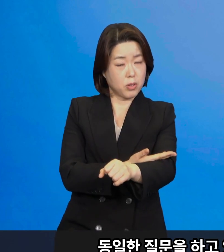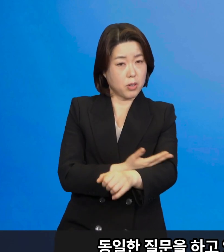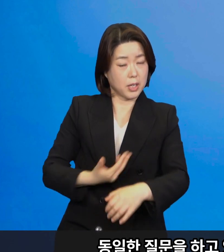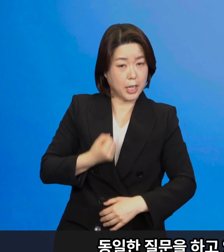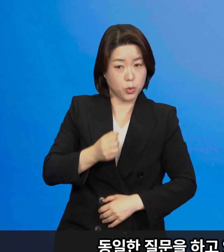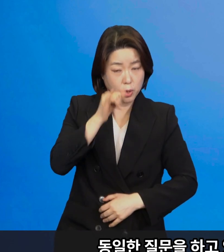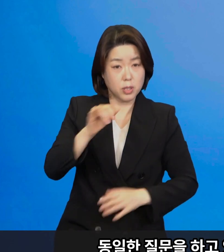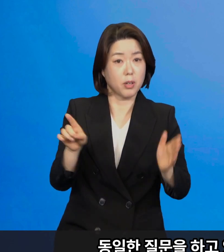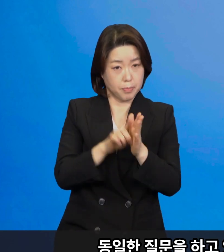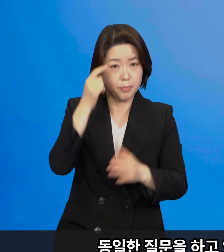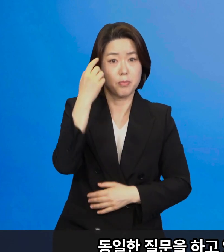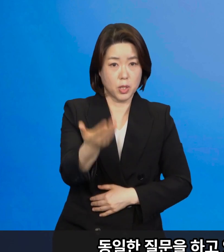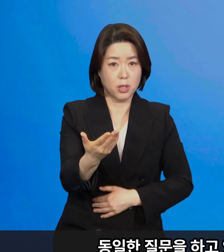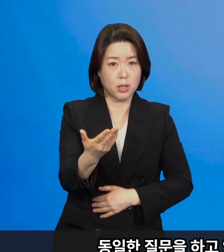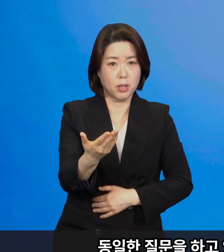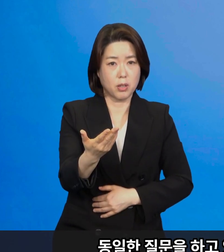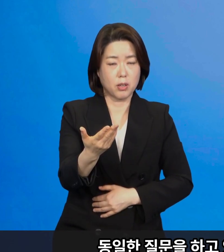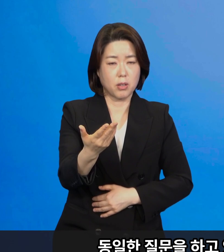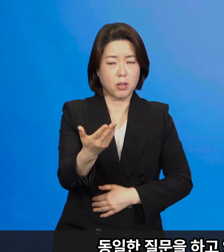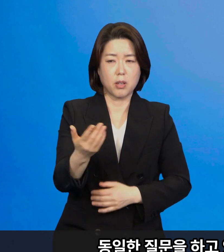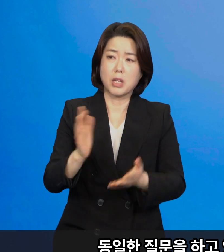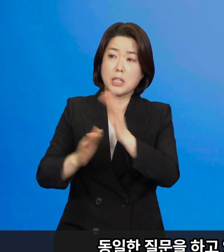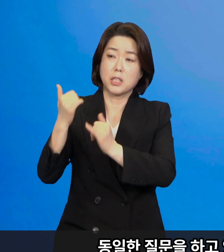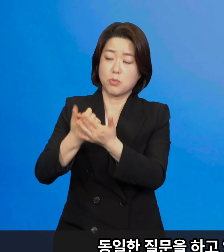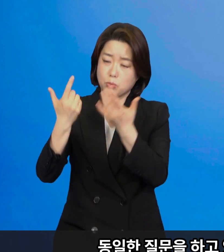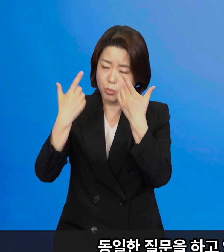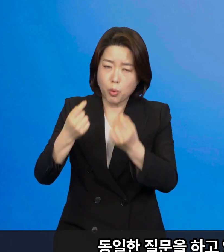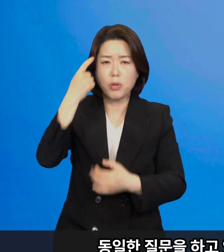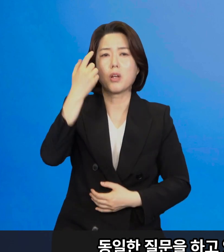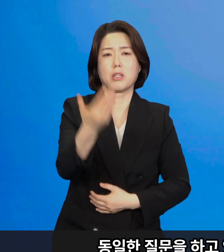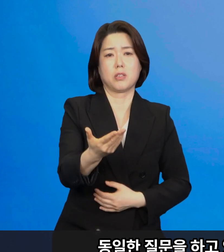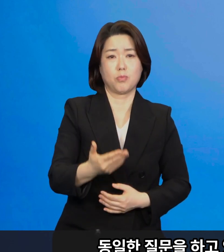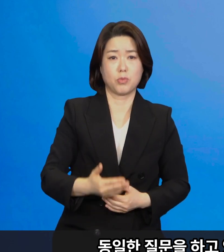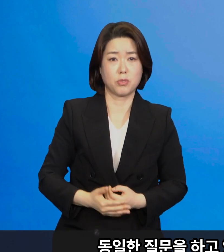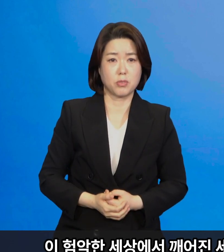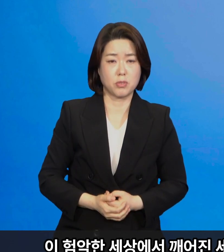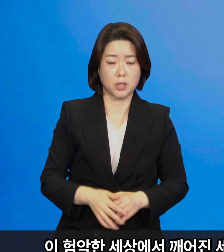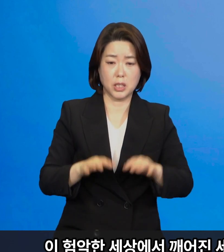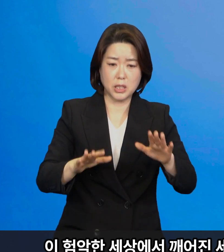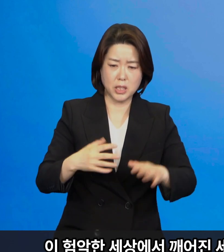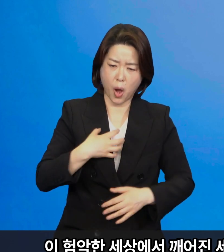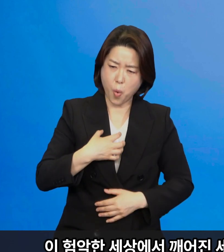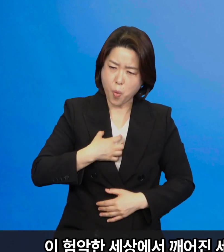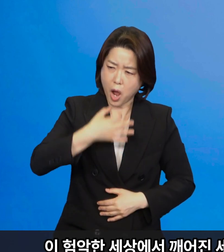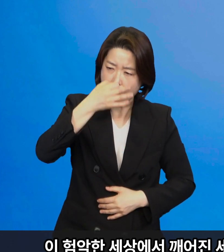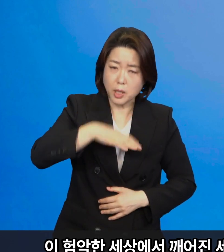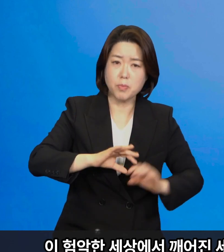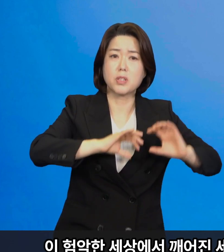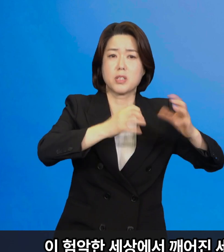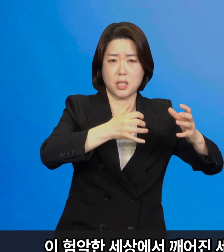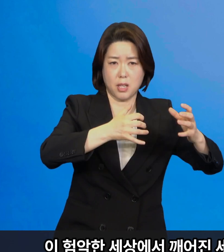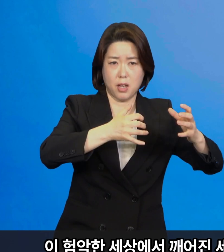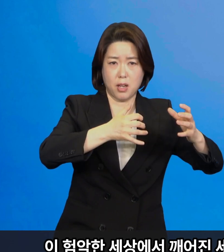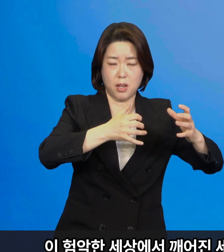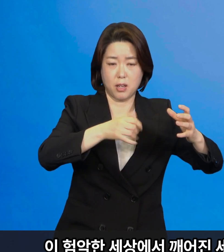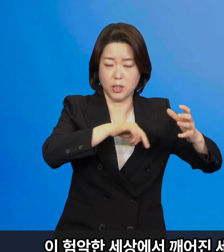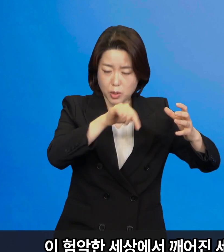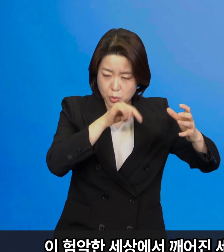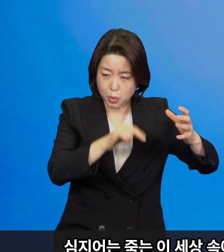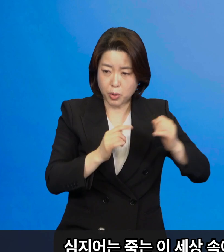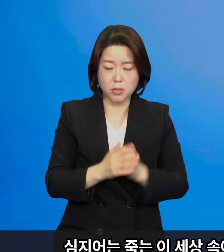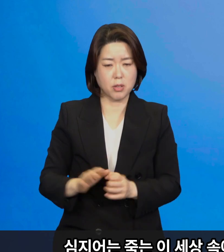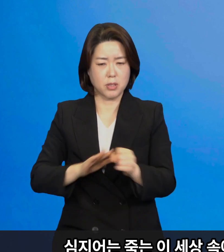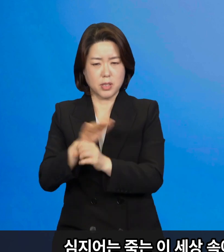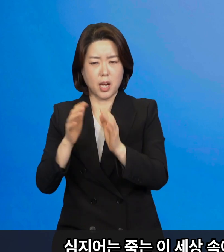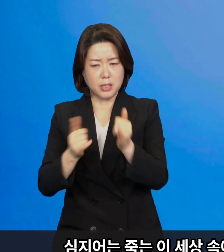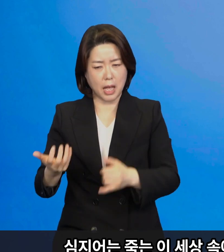믿으십니까? 동일한 질문을 하고 있는 겁니다. 예수님께서. 이 험악한 세상에서, 깨어진 세상에서 사랑하는 이가